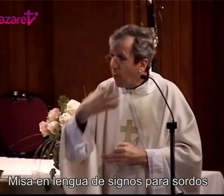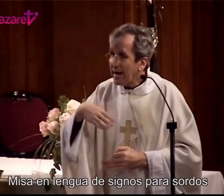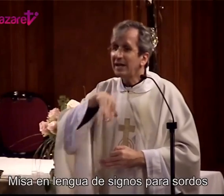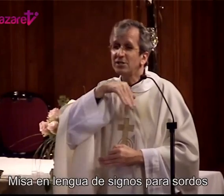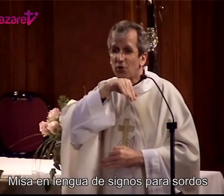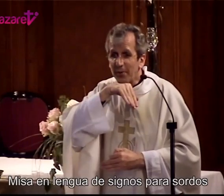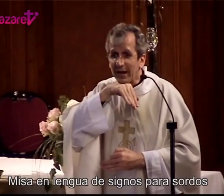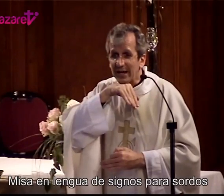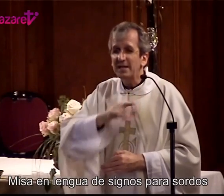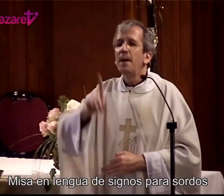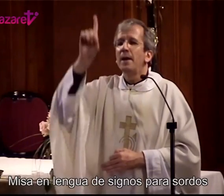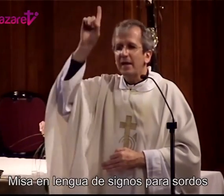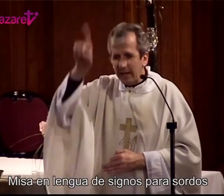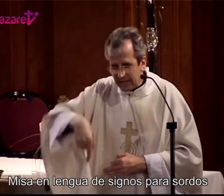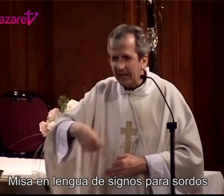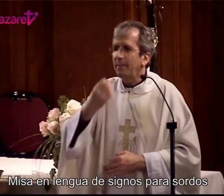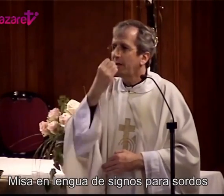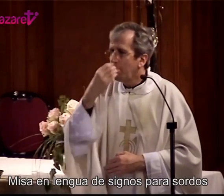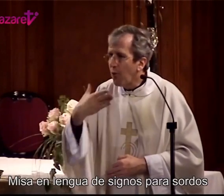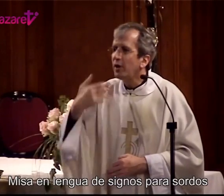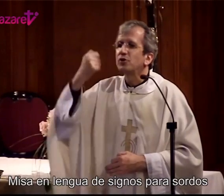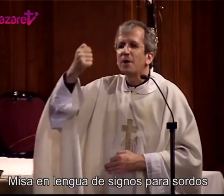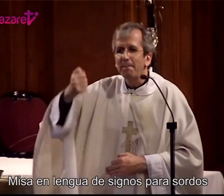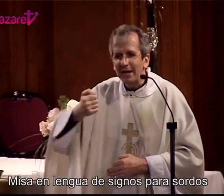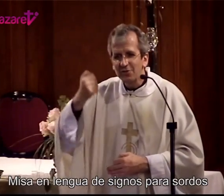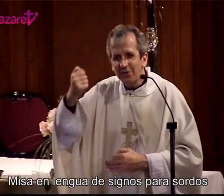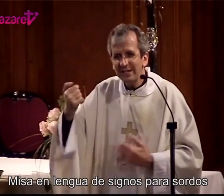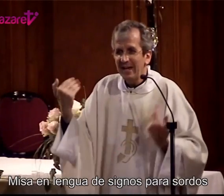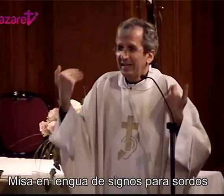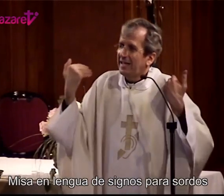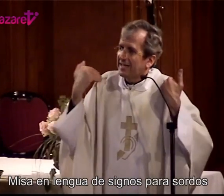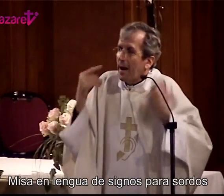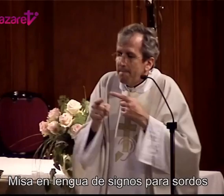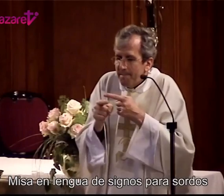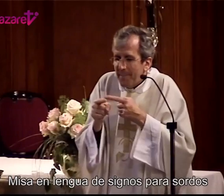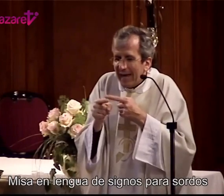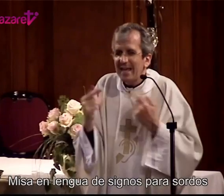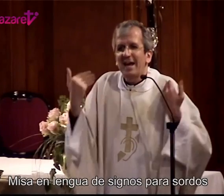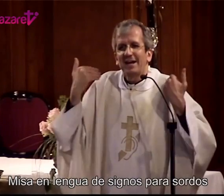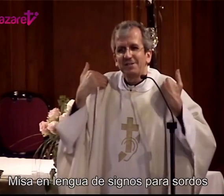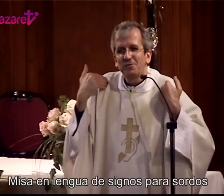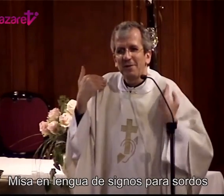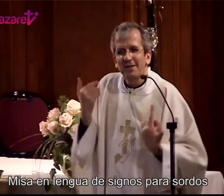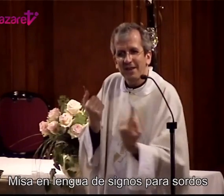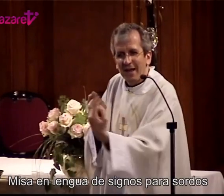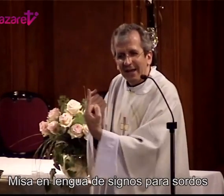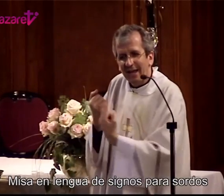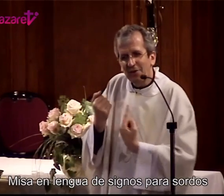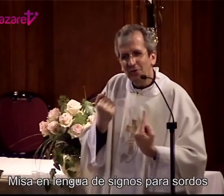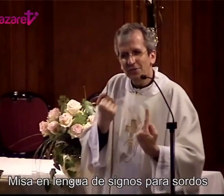buenas ovejas y de ser también buenos pastores de esa pequeña responsabilidad que todos